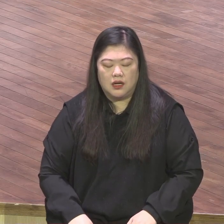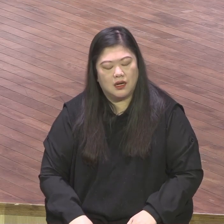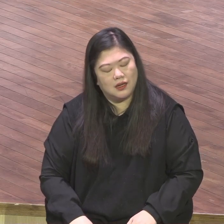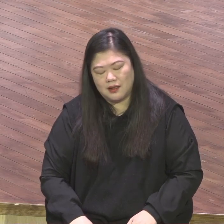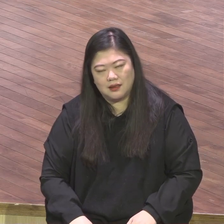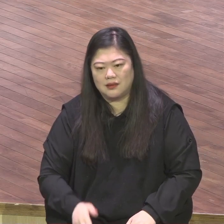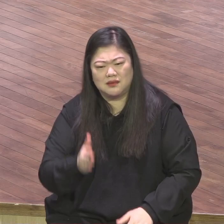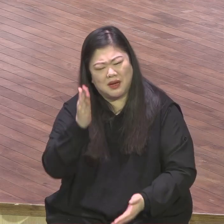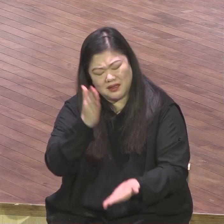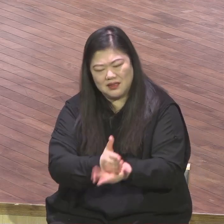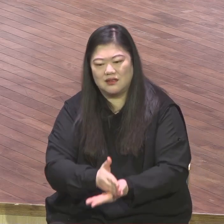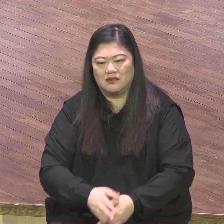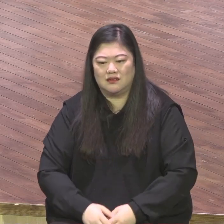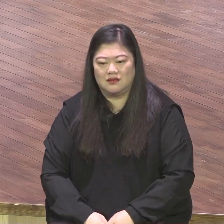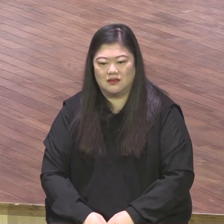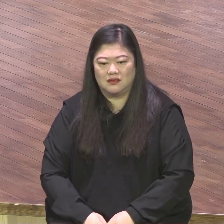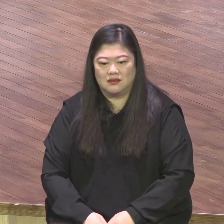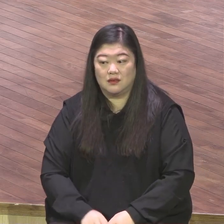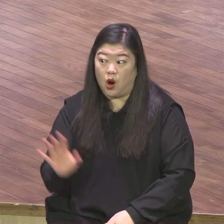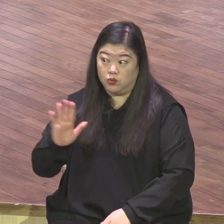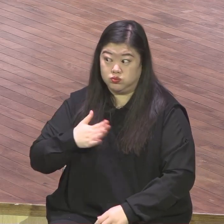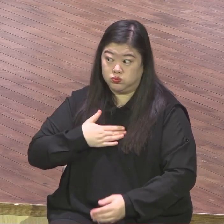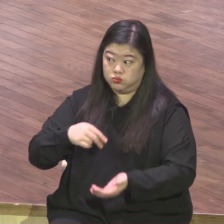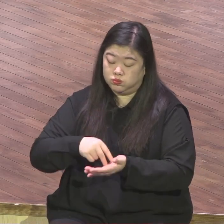억울한데 본인은 몰라요.